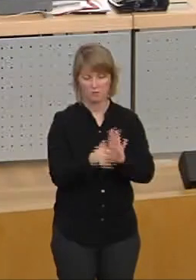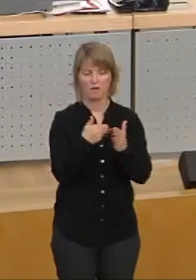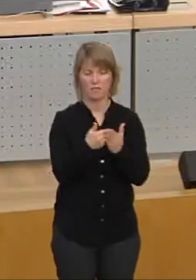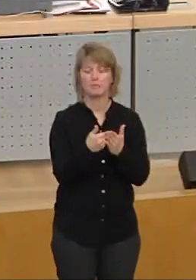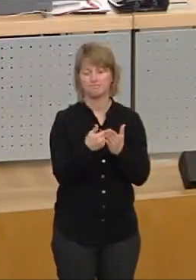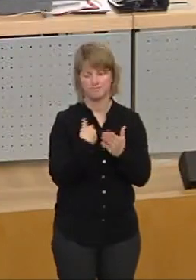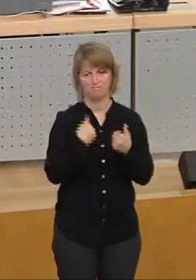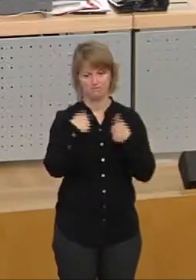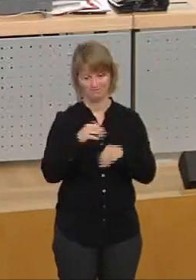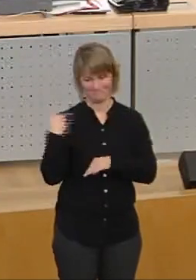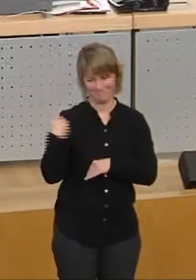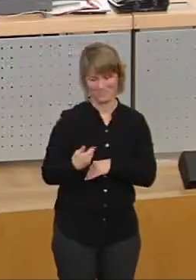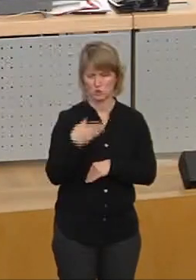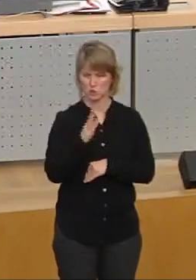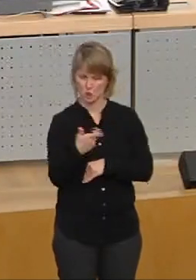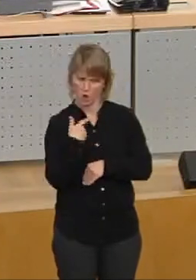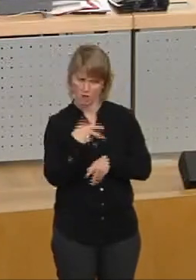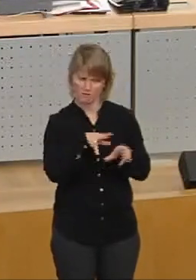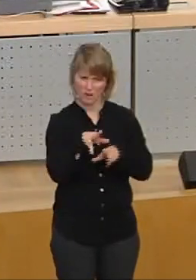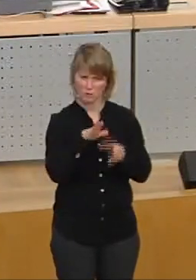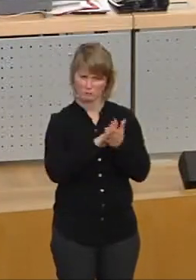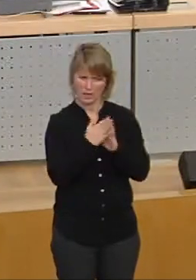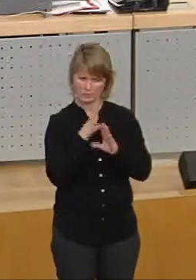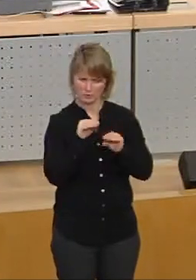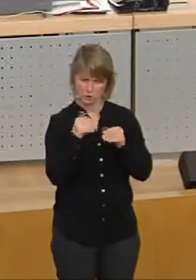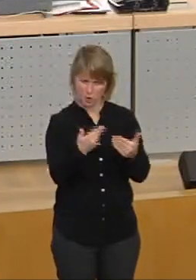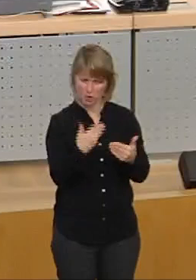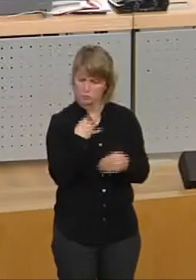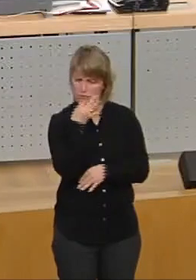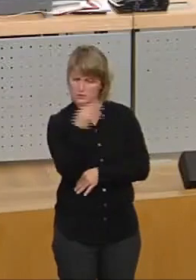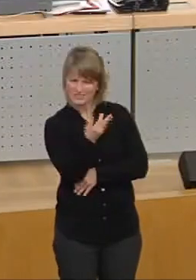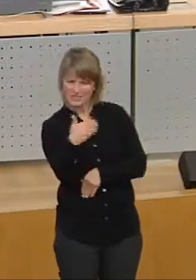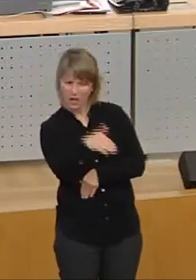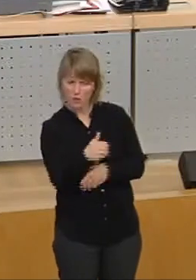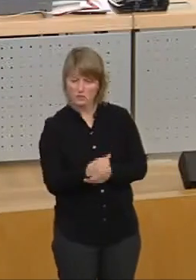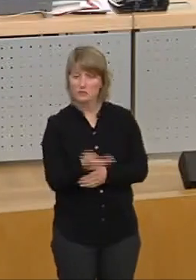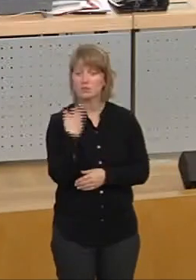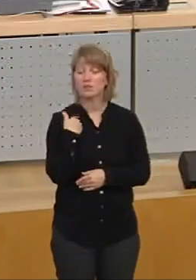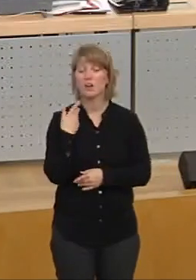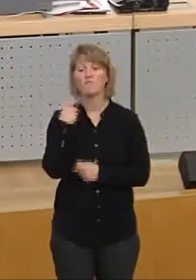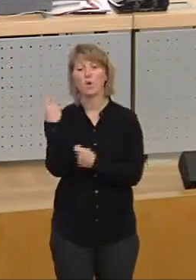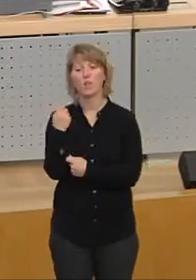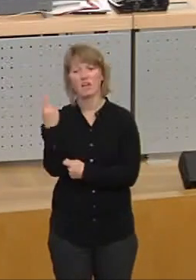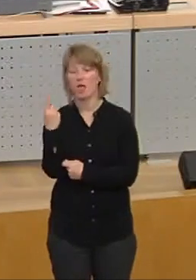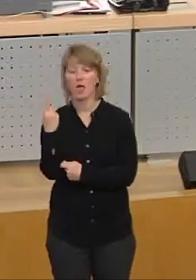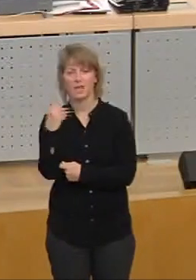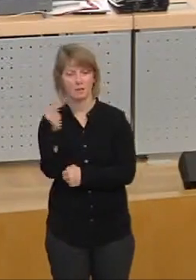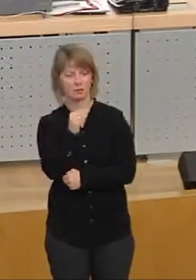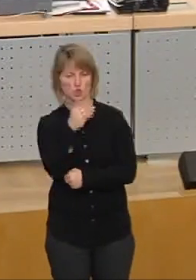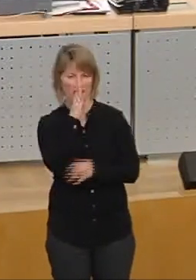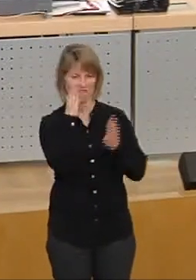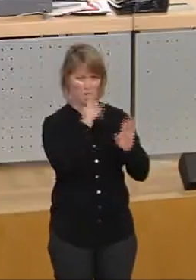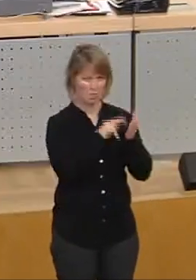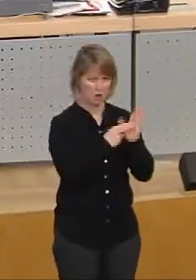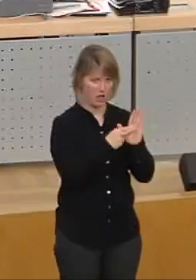die bisherige Verwaltungspraxis zu hinterfragen. Bislang hat die Feuerwehr gegenüber den Fachplanern mal folgenden Hinweis gegeben. Ich